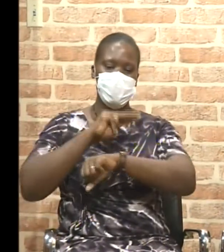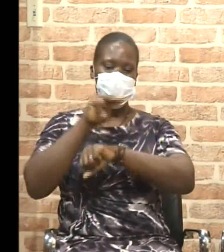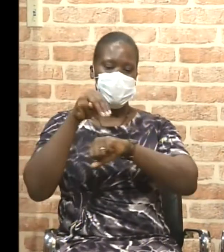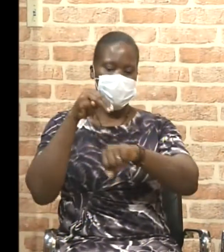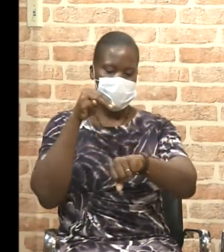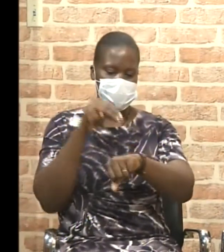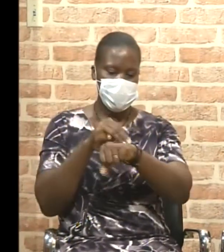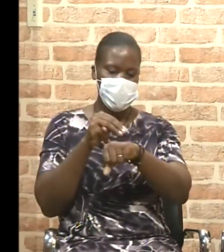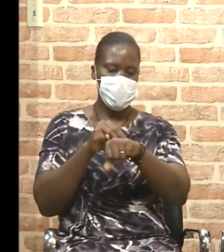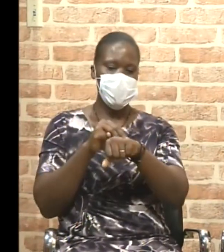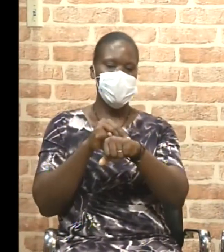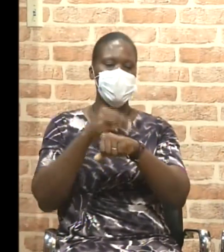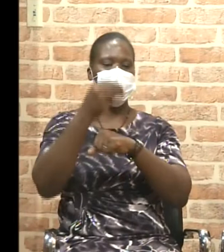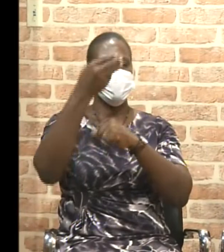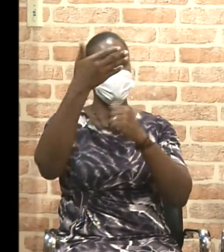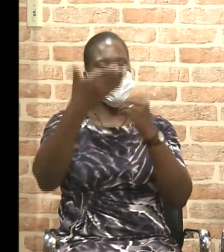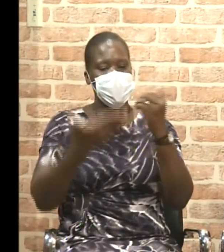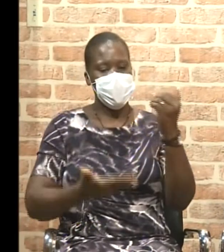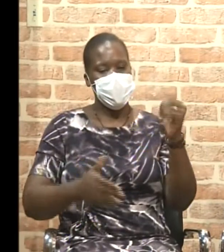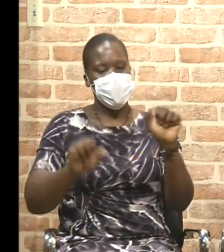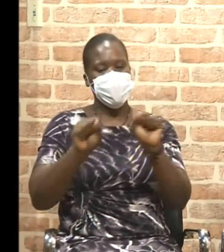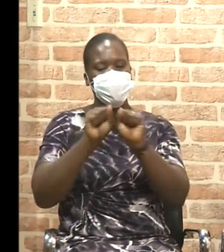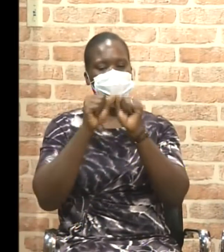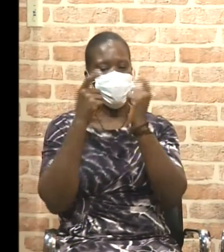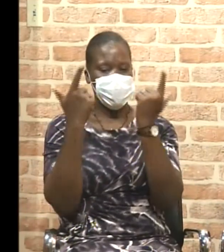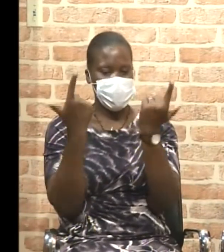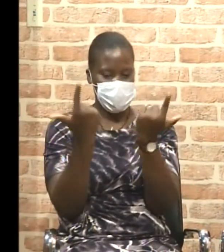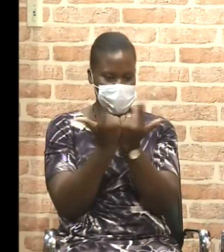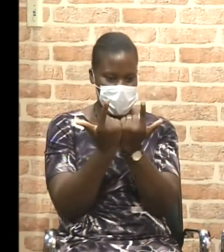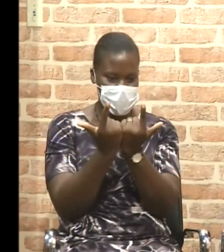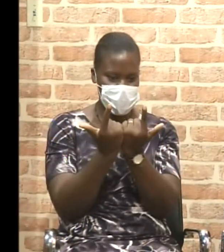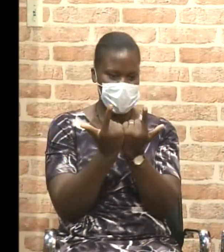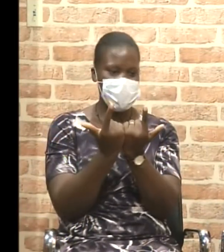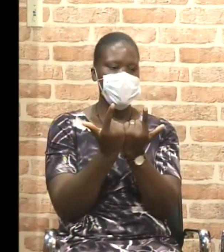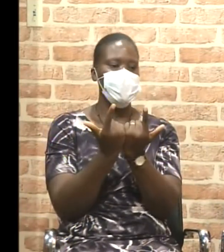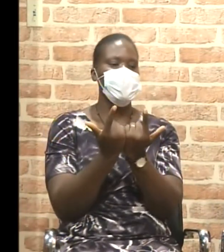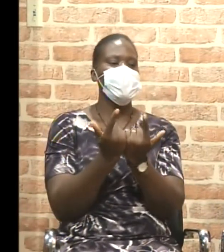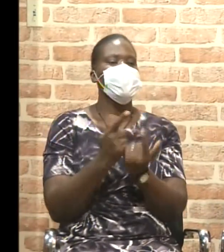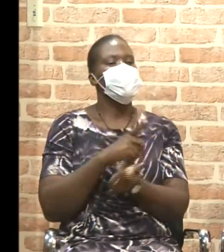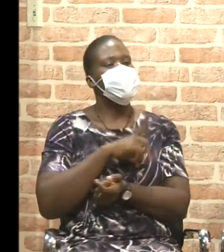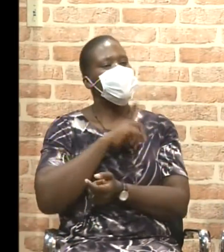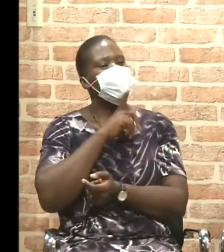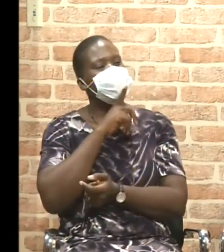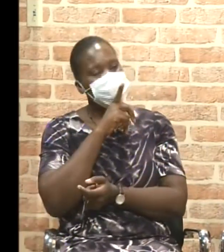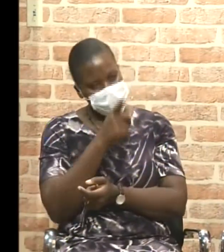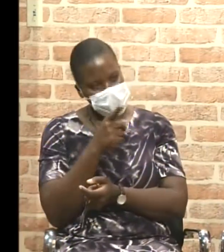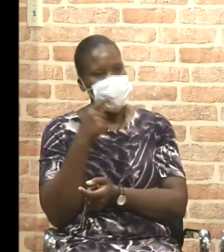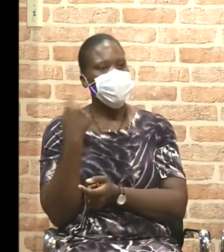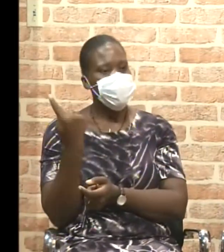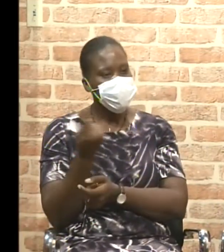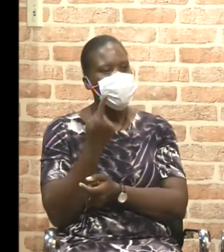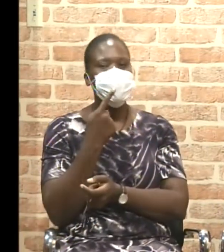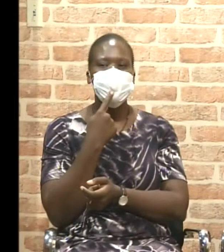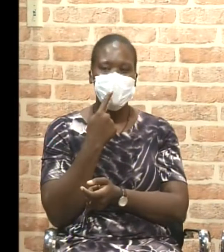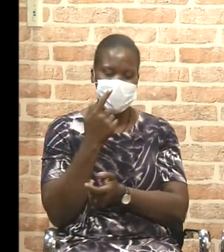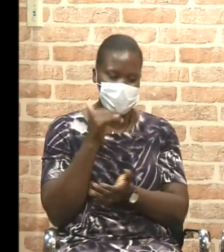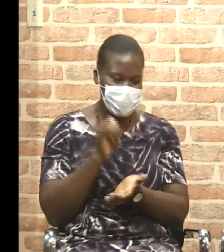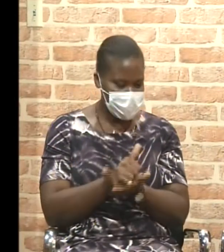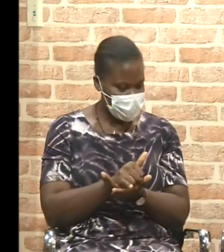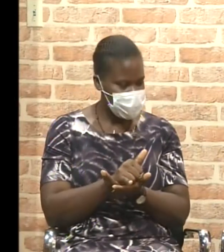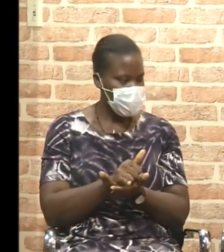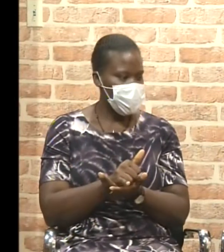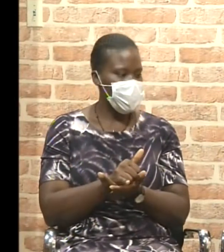fait de suivi avec FAES pour que tu es capable permettre que nous te gagne ration sèche. Il est vrai que nous avons toujours dit ça, pas